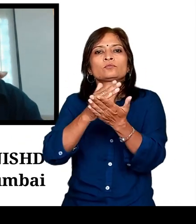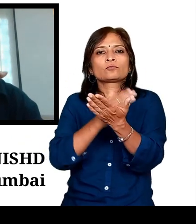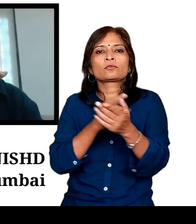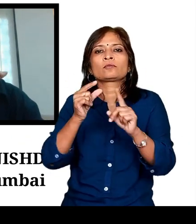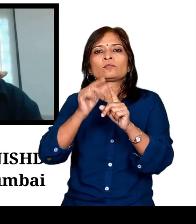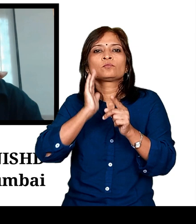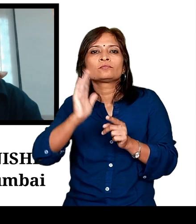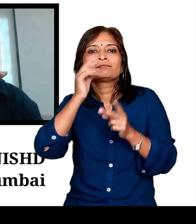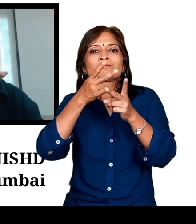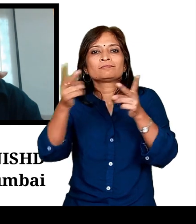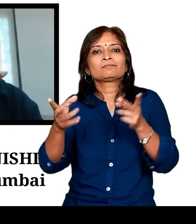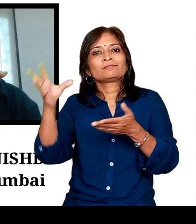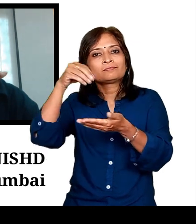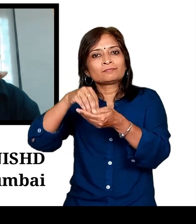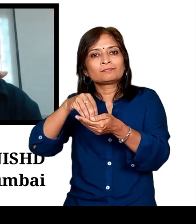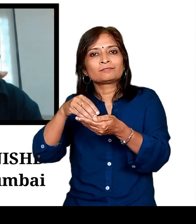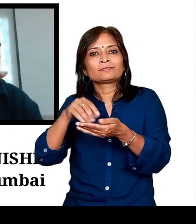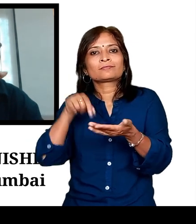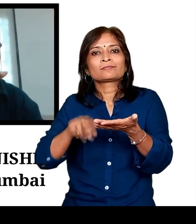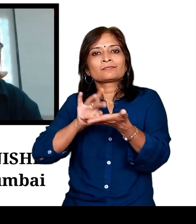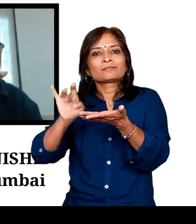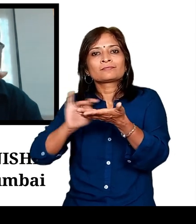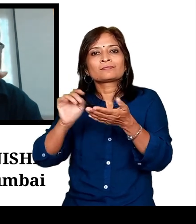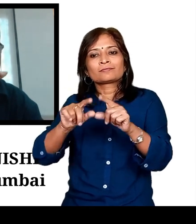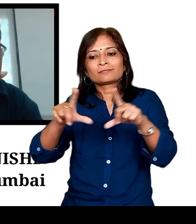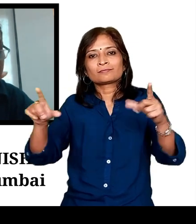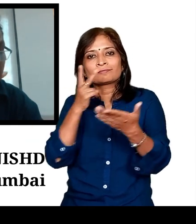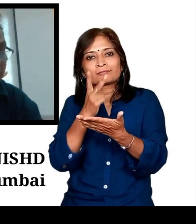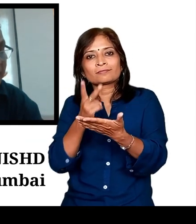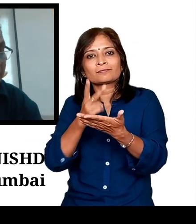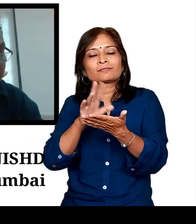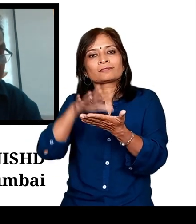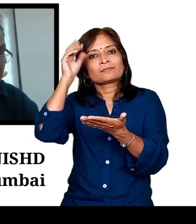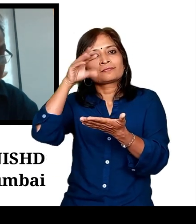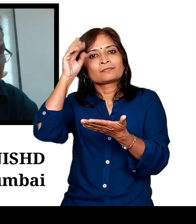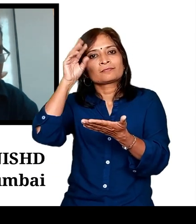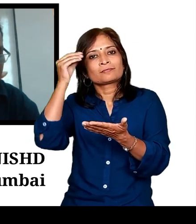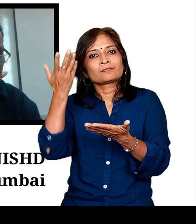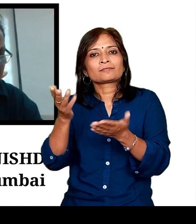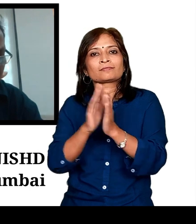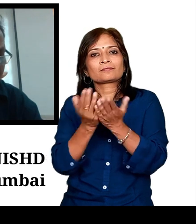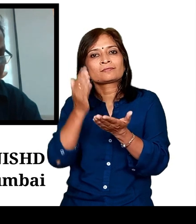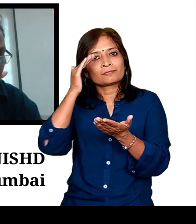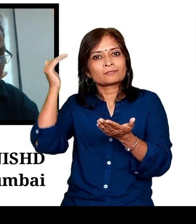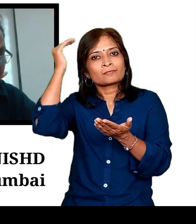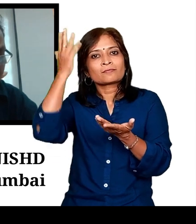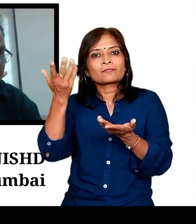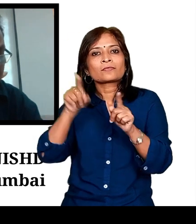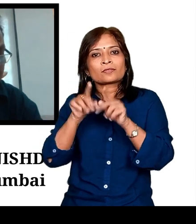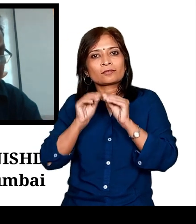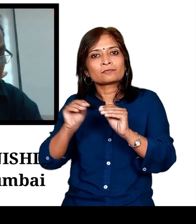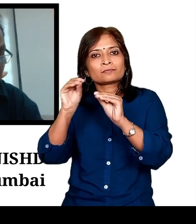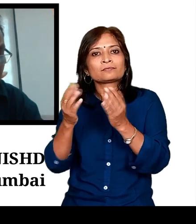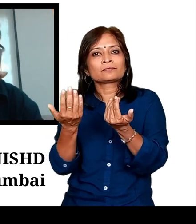है. सो थ्रू दैट ऑल्सो द एजुकेशन इज गिवन और कैन बी गिवन. तो